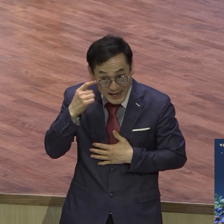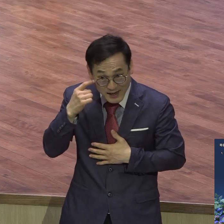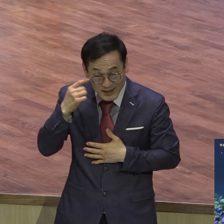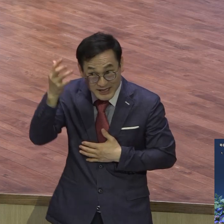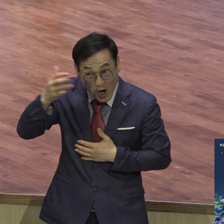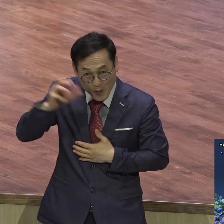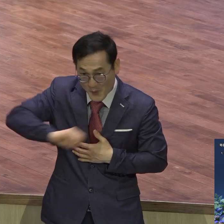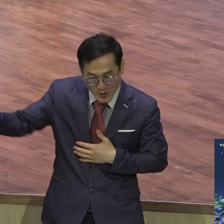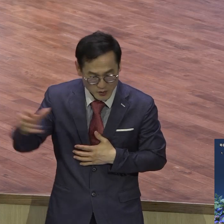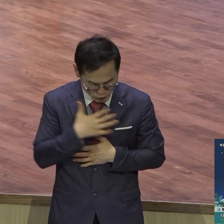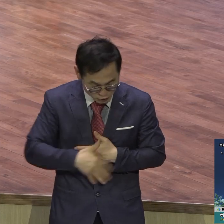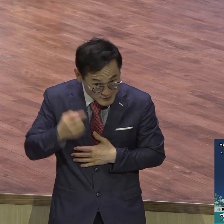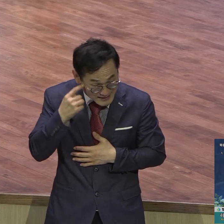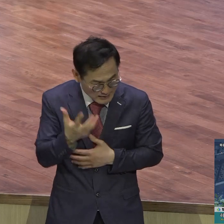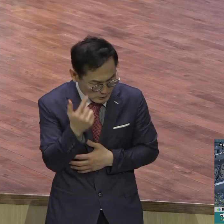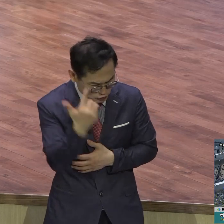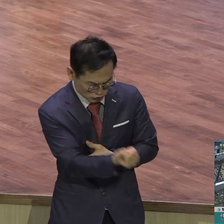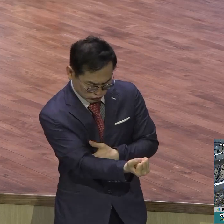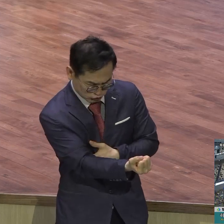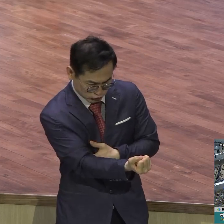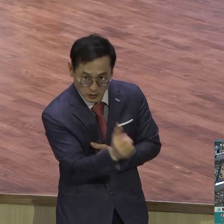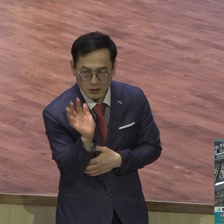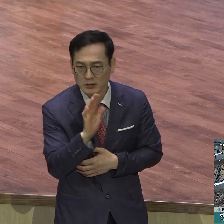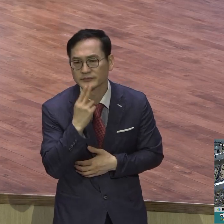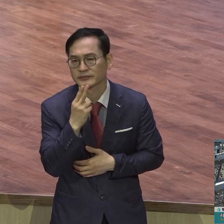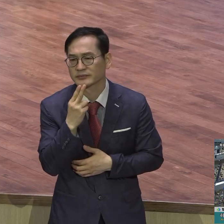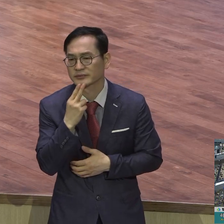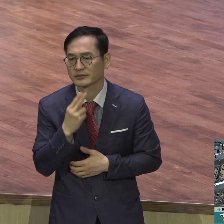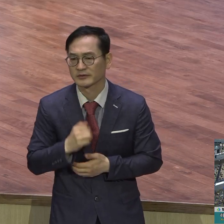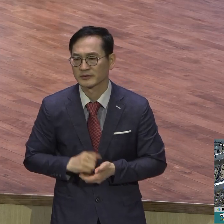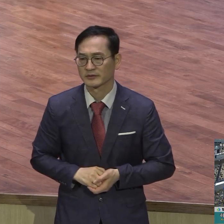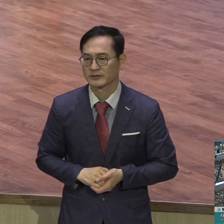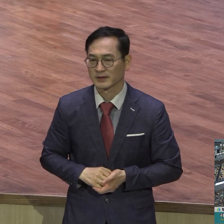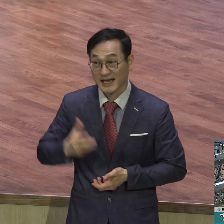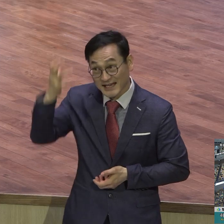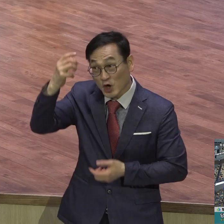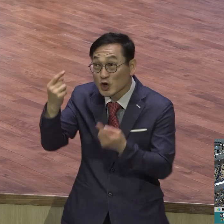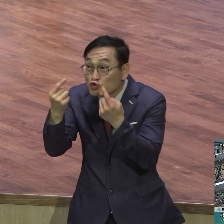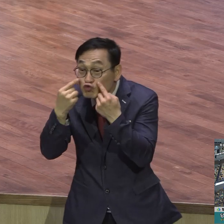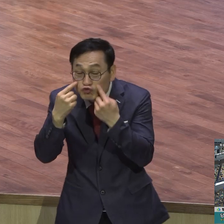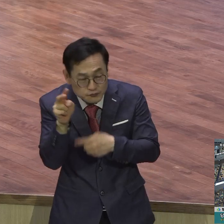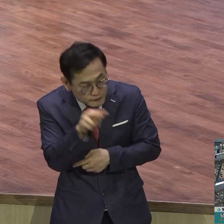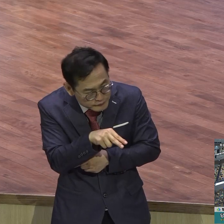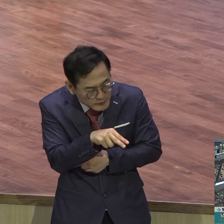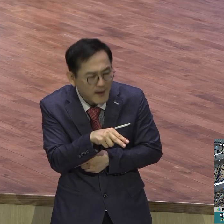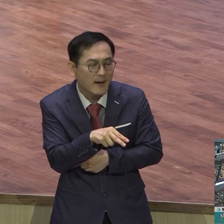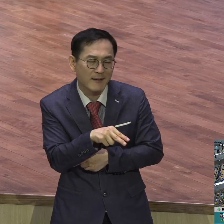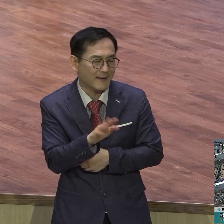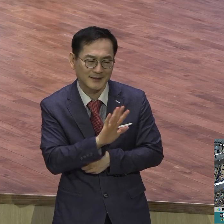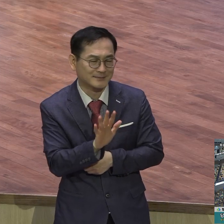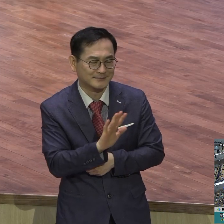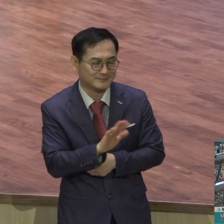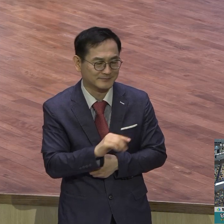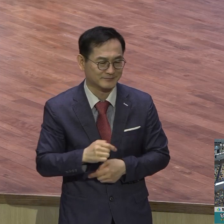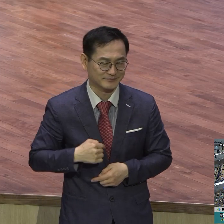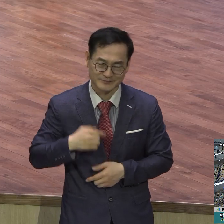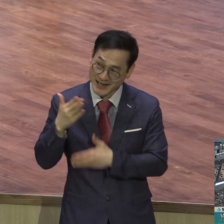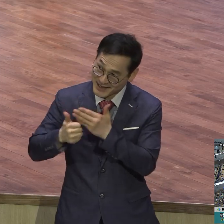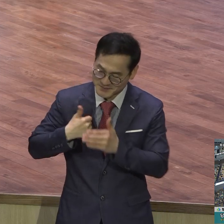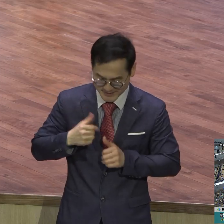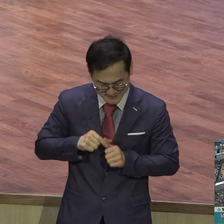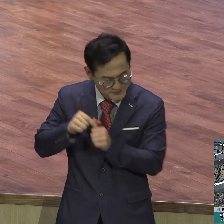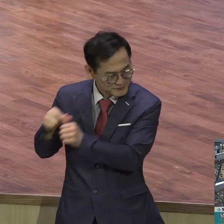하나님이 큰 구원으로 당신들의 생명을 보존하고 당신들의 후손을 세상에